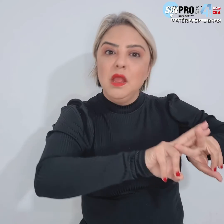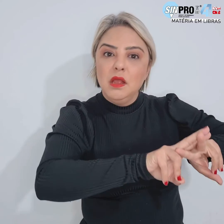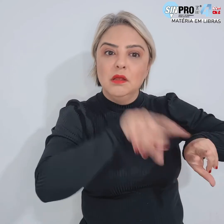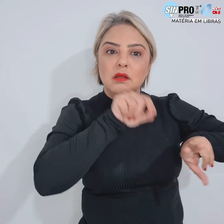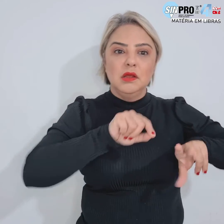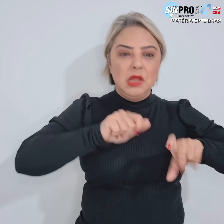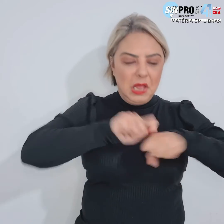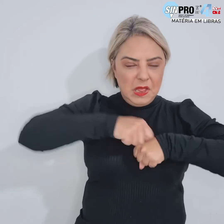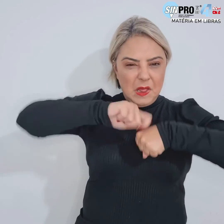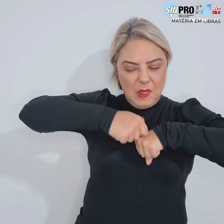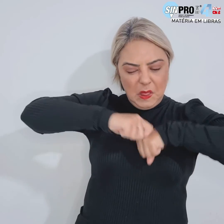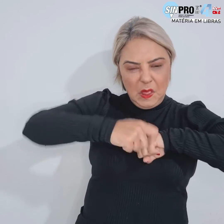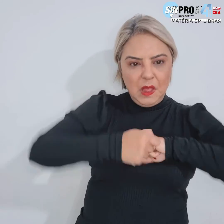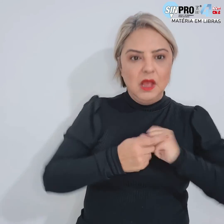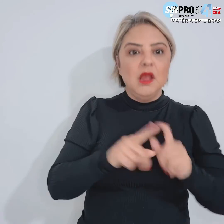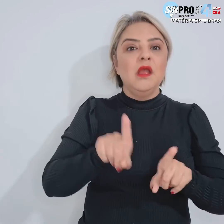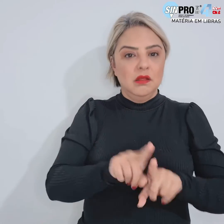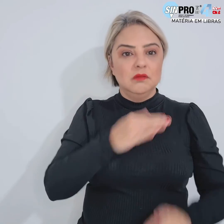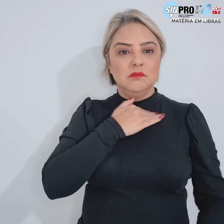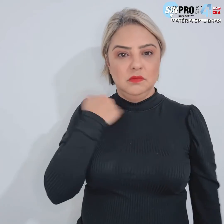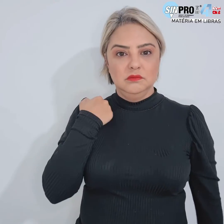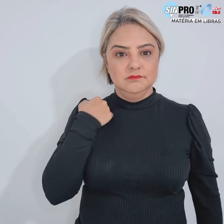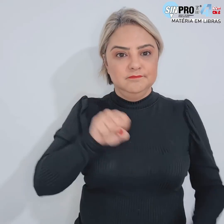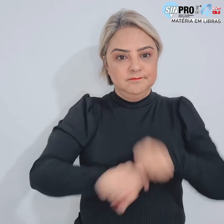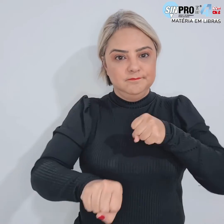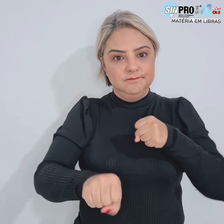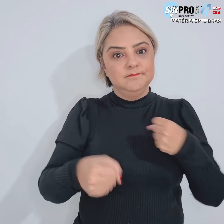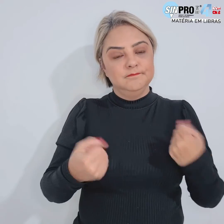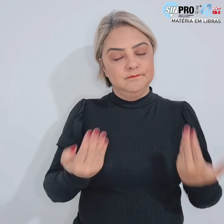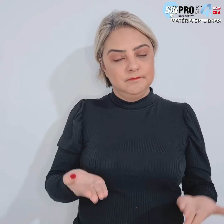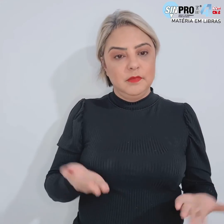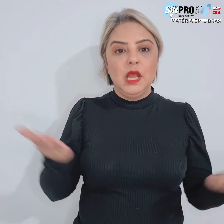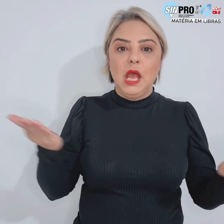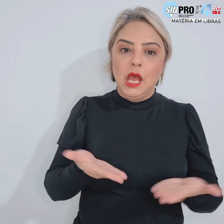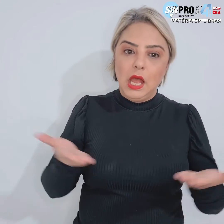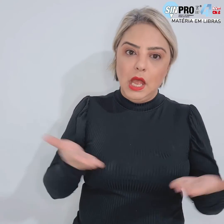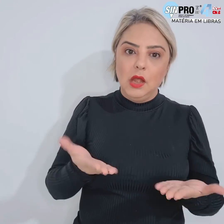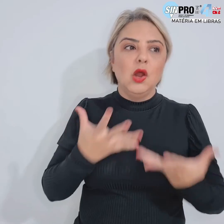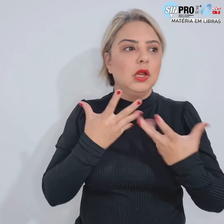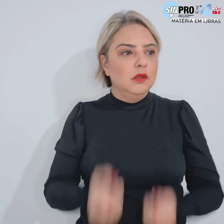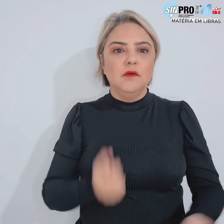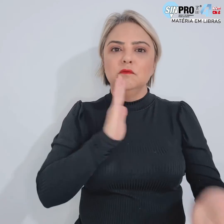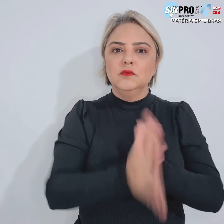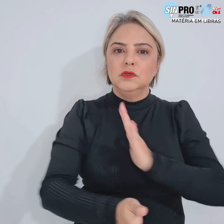presos, torturados e até assassinados. Não é agora que vamos fugir da